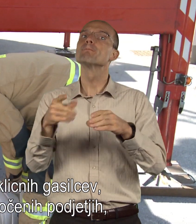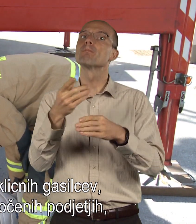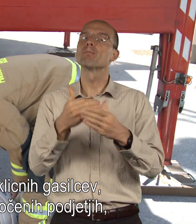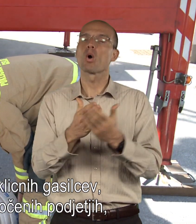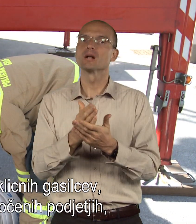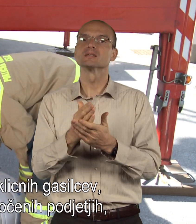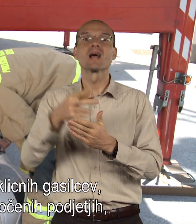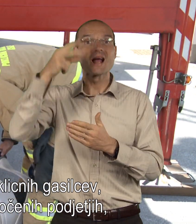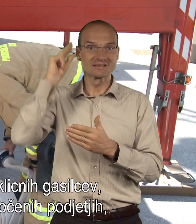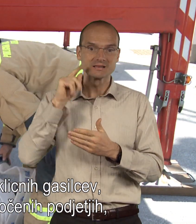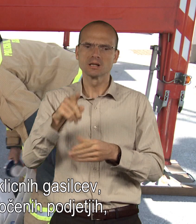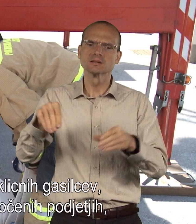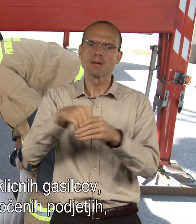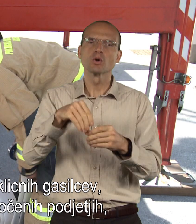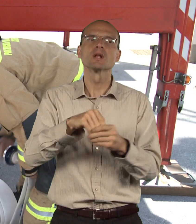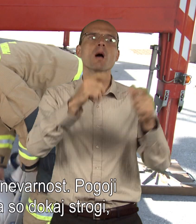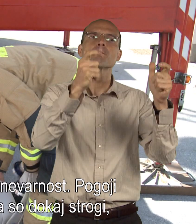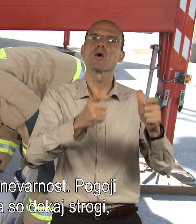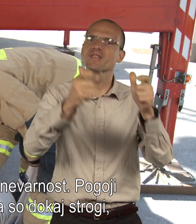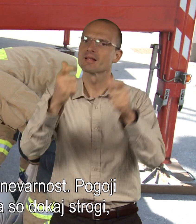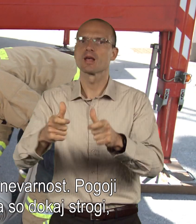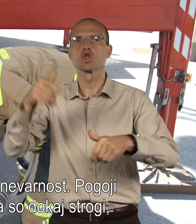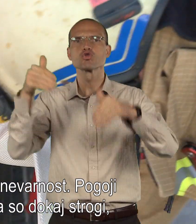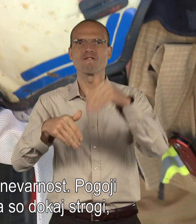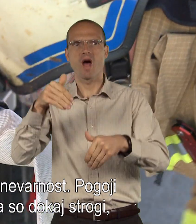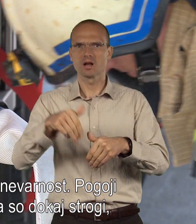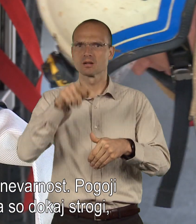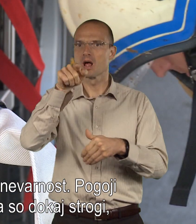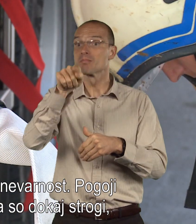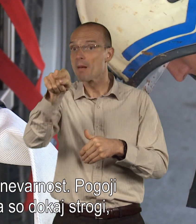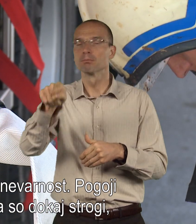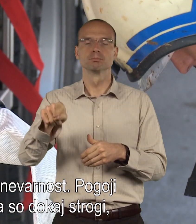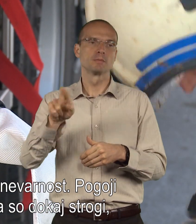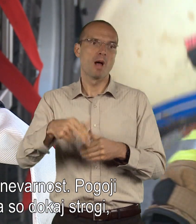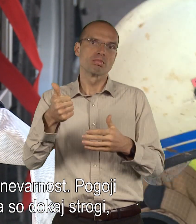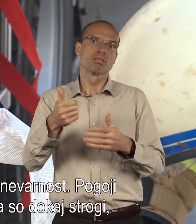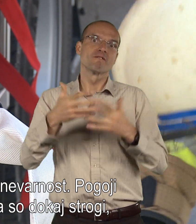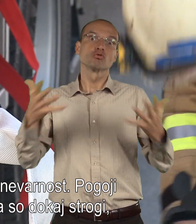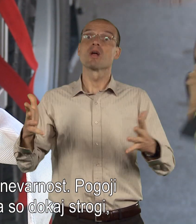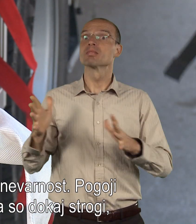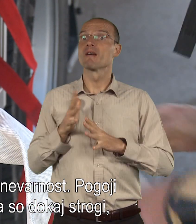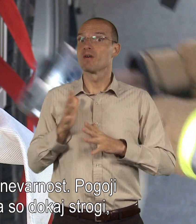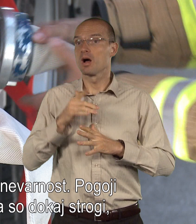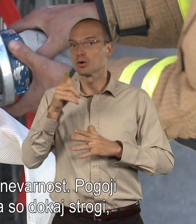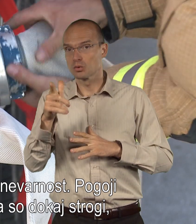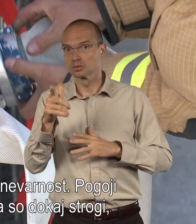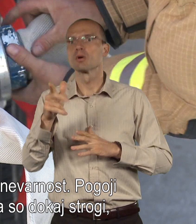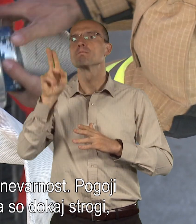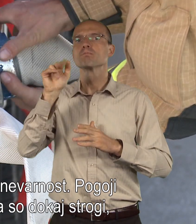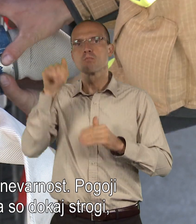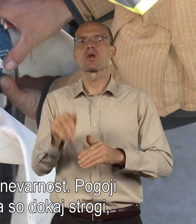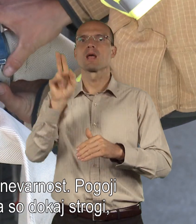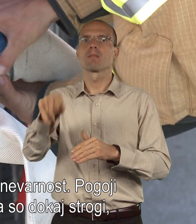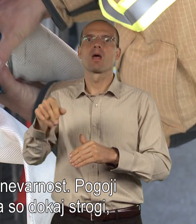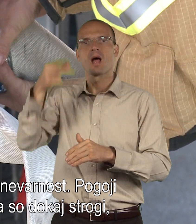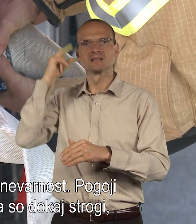v določenih podjetjih, v določenih tovarnah, kjer je pač neka določena večja ogroženost in morajo pač